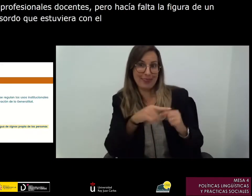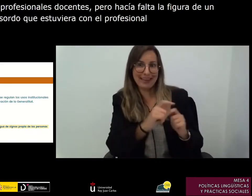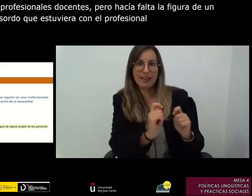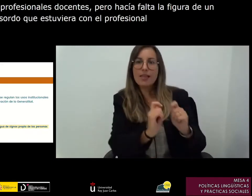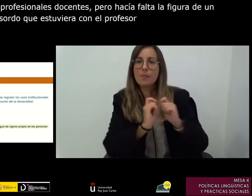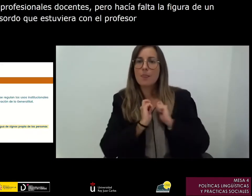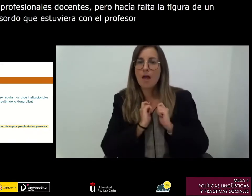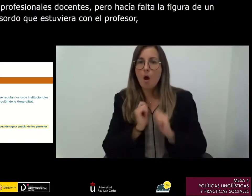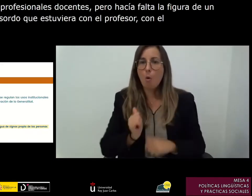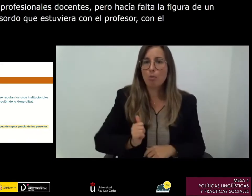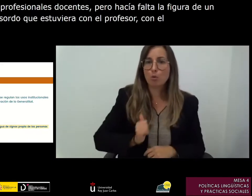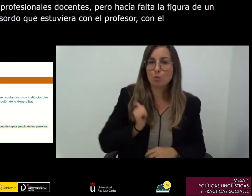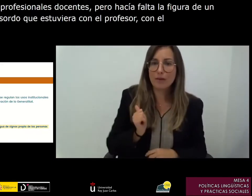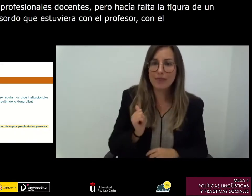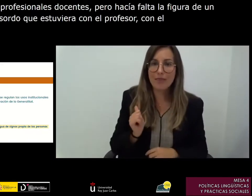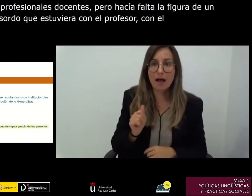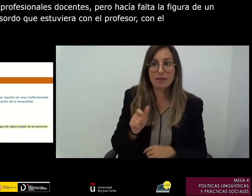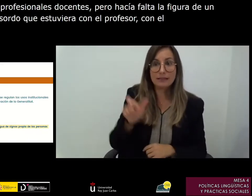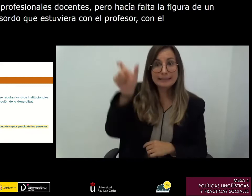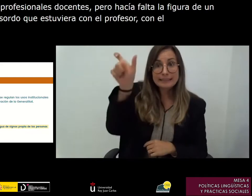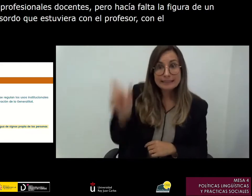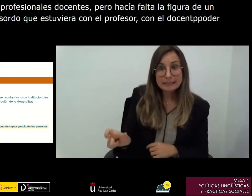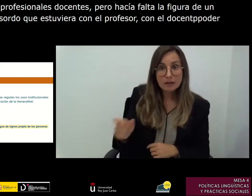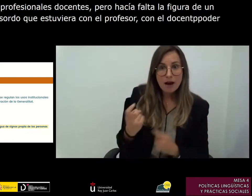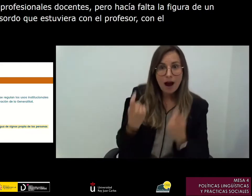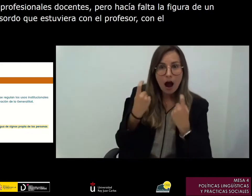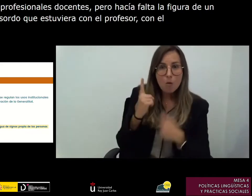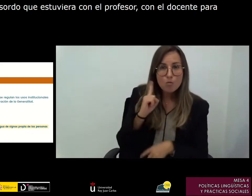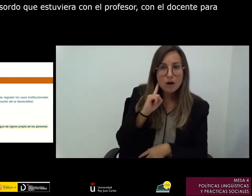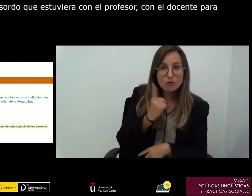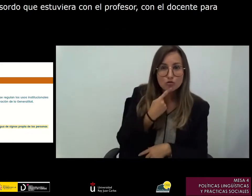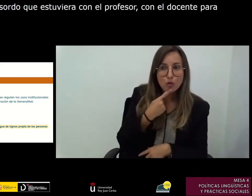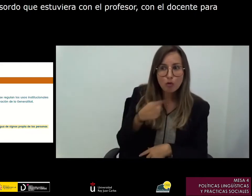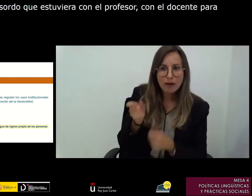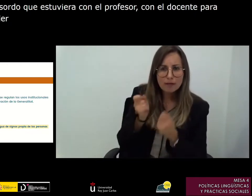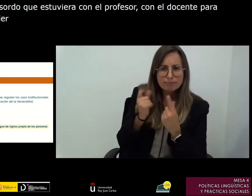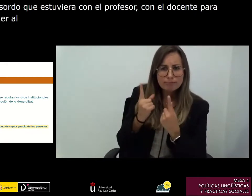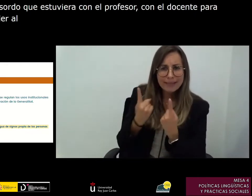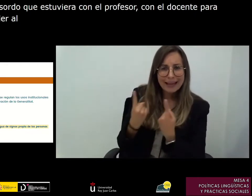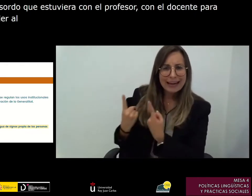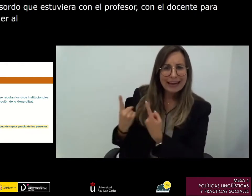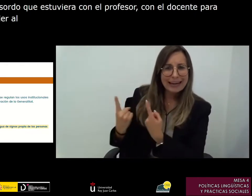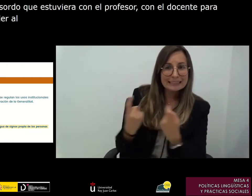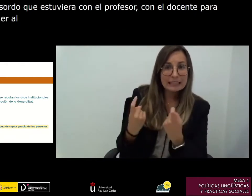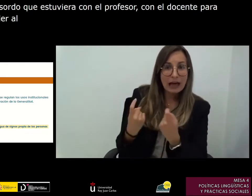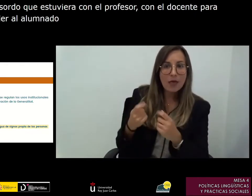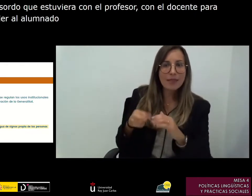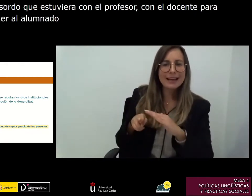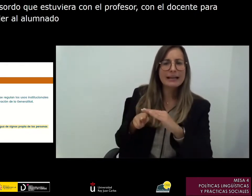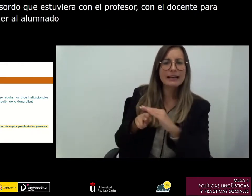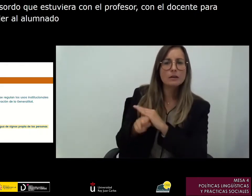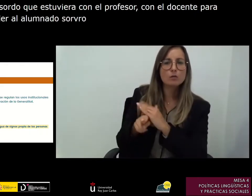atender al alumnado sordo. Y la orden que veis aquí en la transparencia